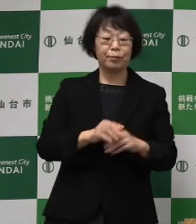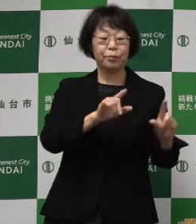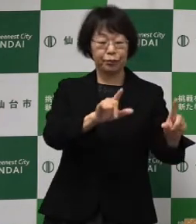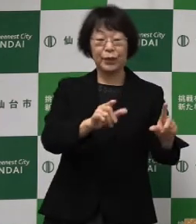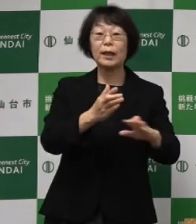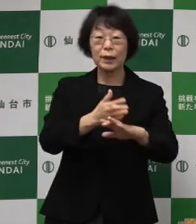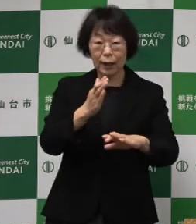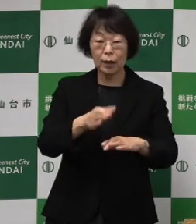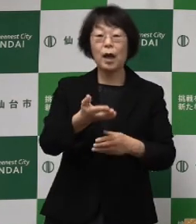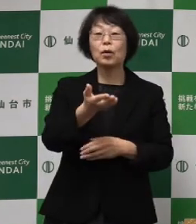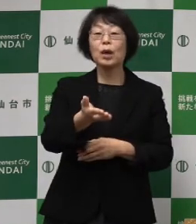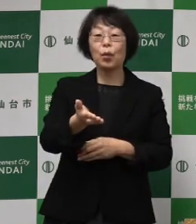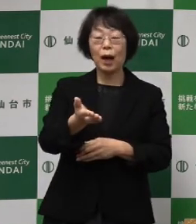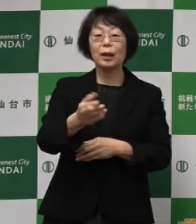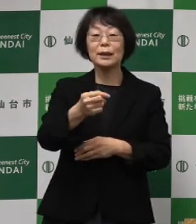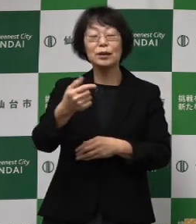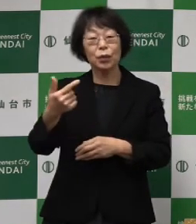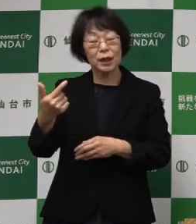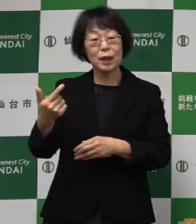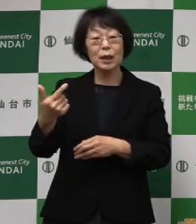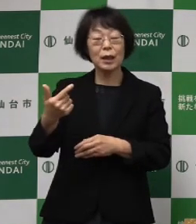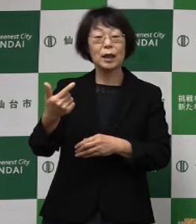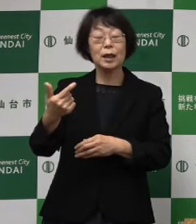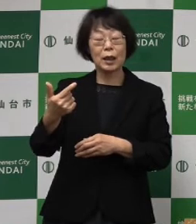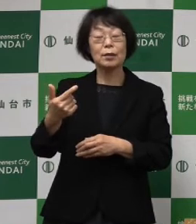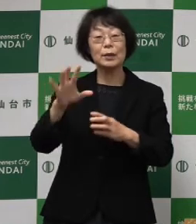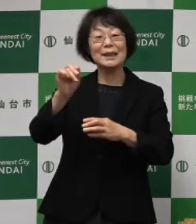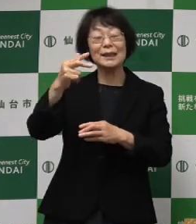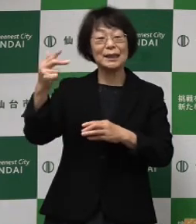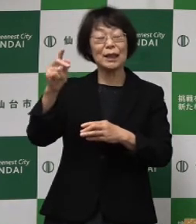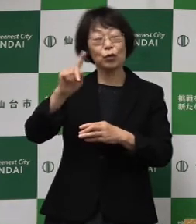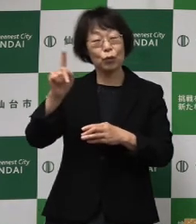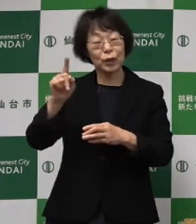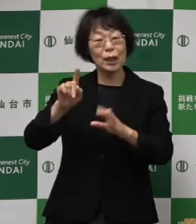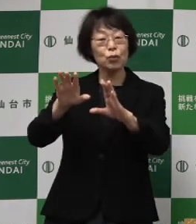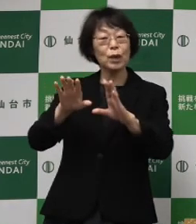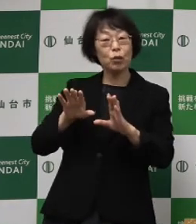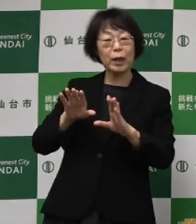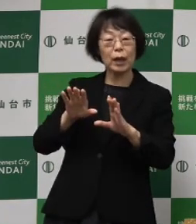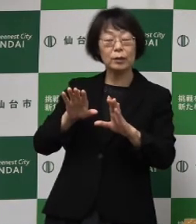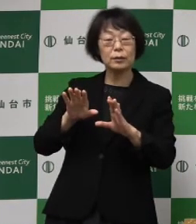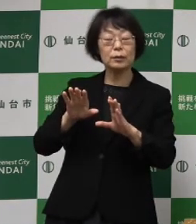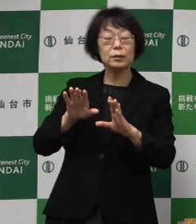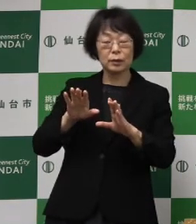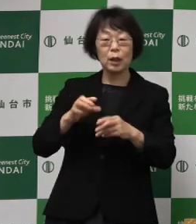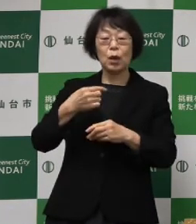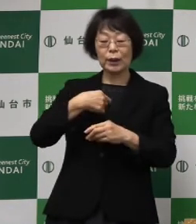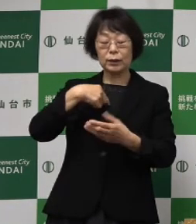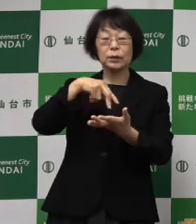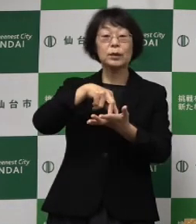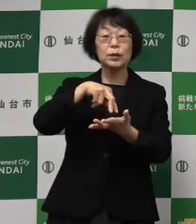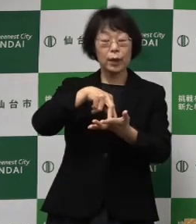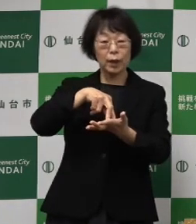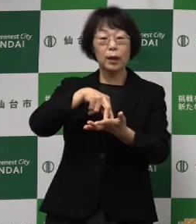これはですね、非常に知事がどのように受け止められるかですけれども、私といたしまし